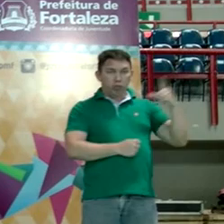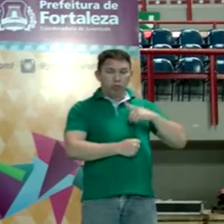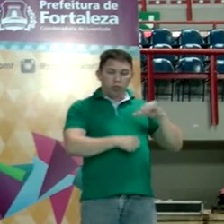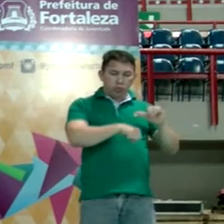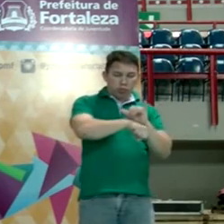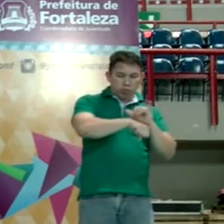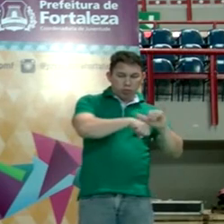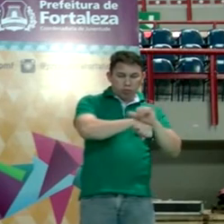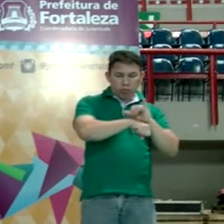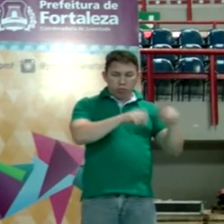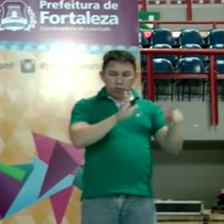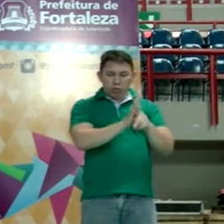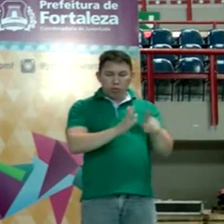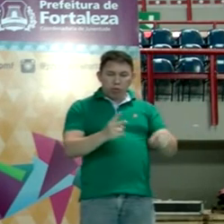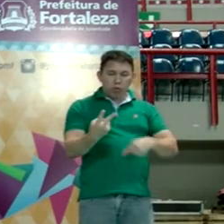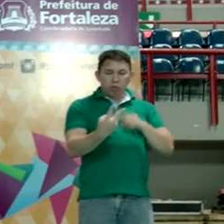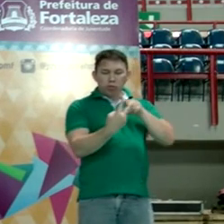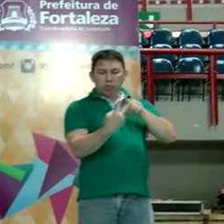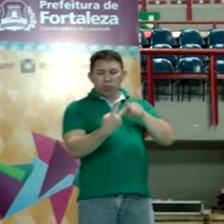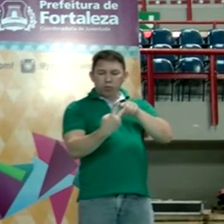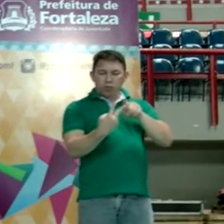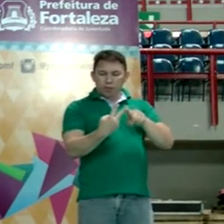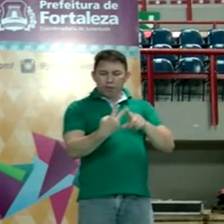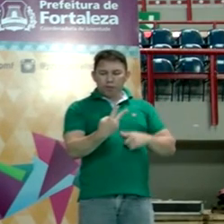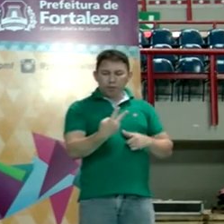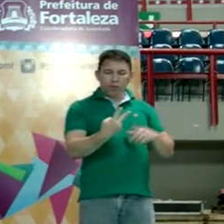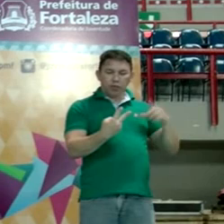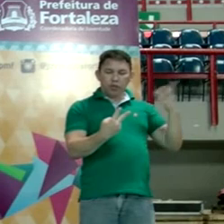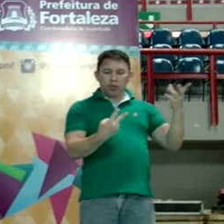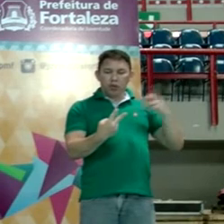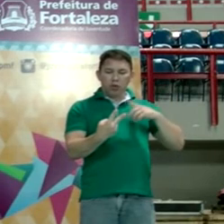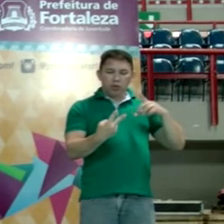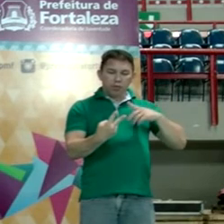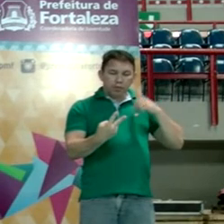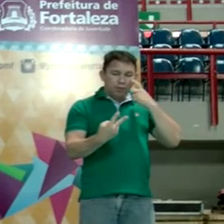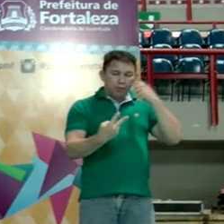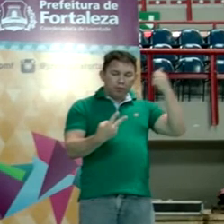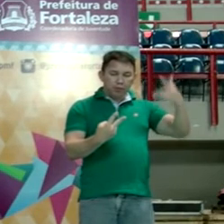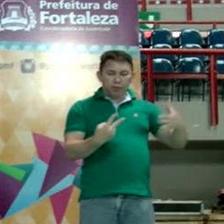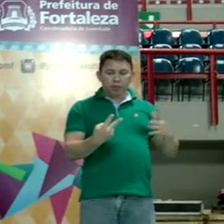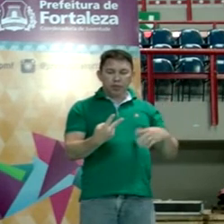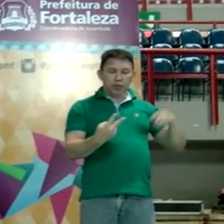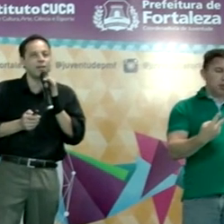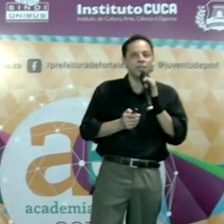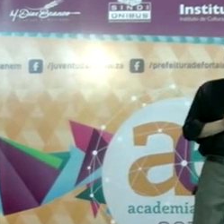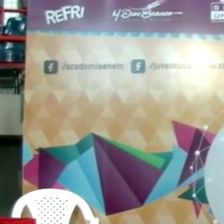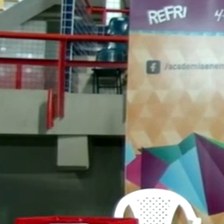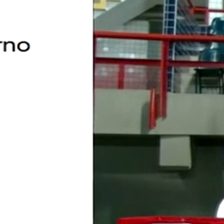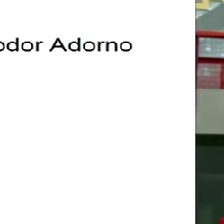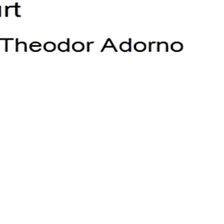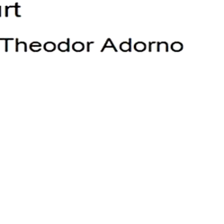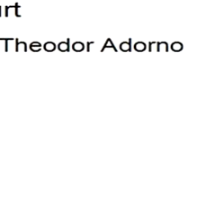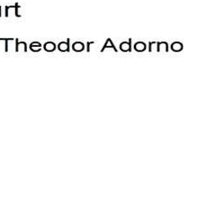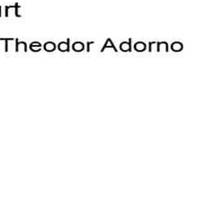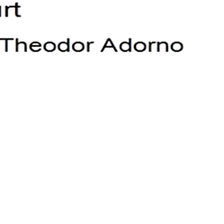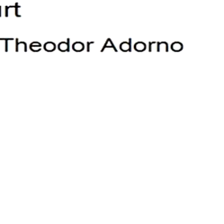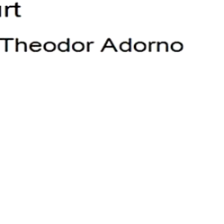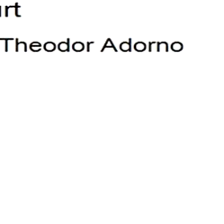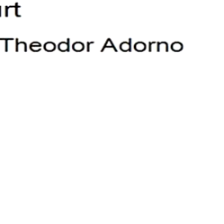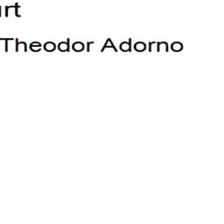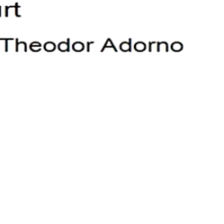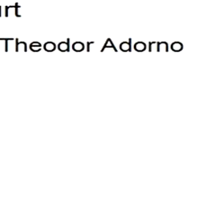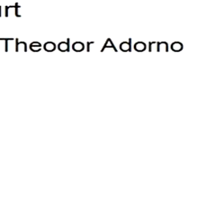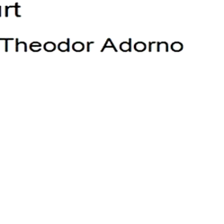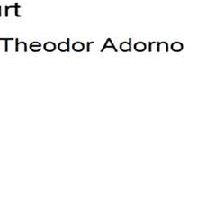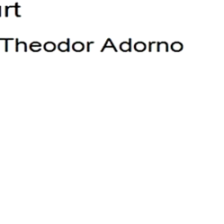Adorno e Horkheimer, tá? Já já a gente comenta a 10ª questão. Vamos para a teoria, né? Depois a gente resolve a questão. Quando a gente